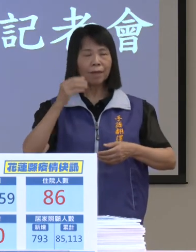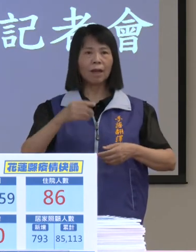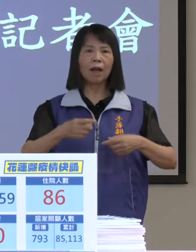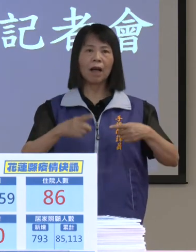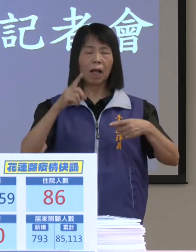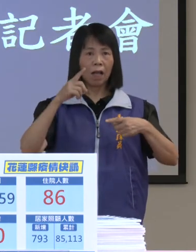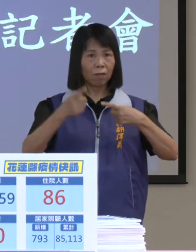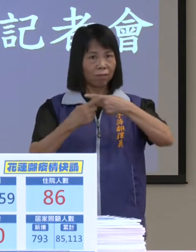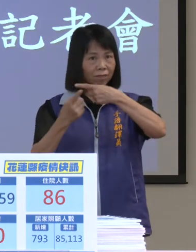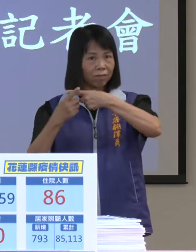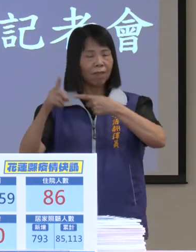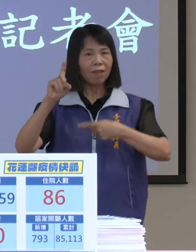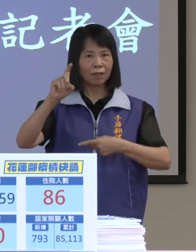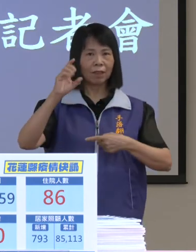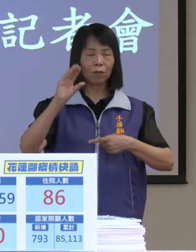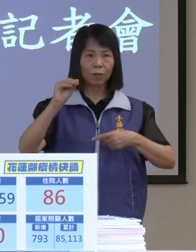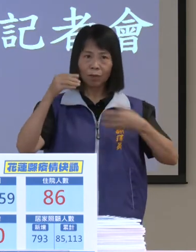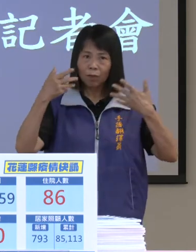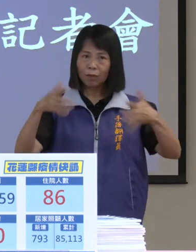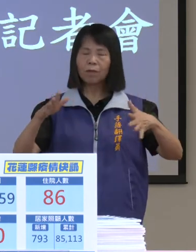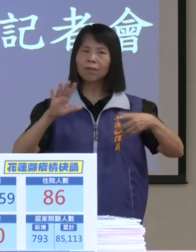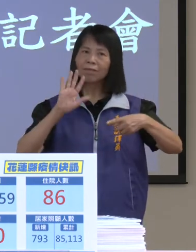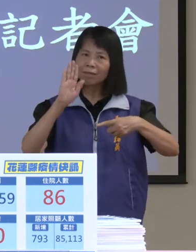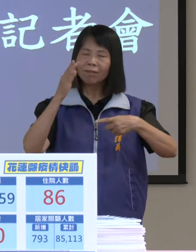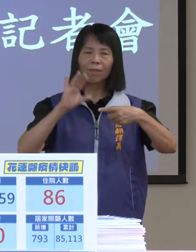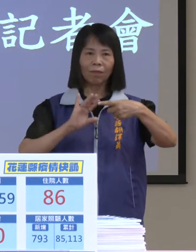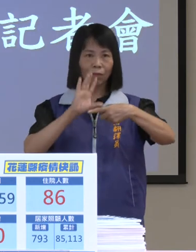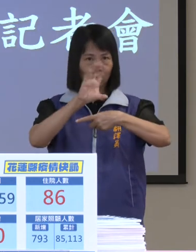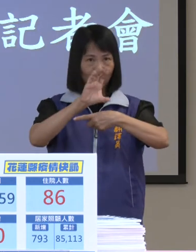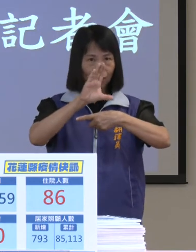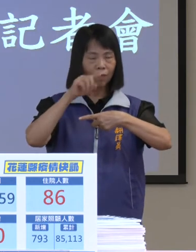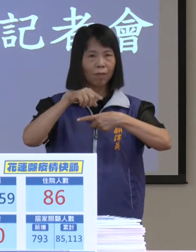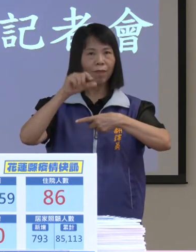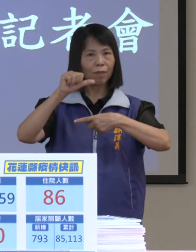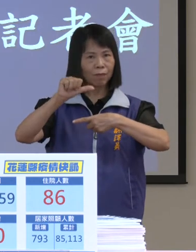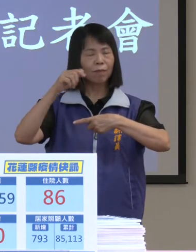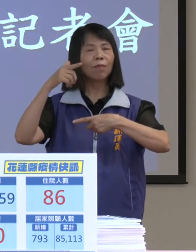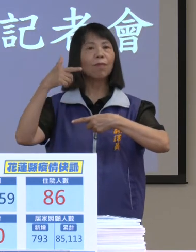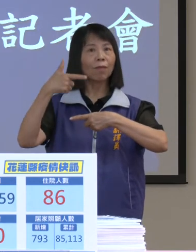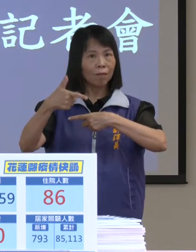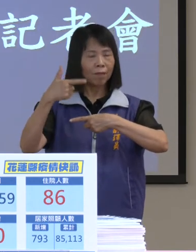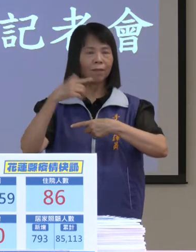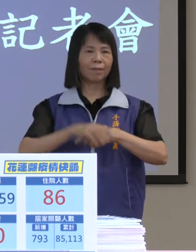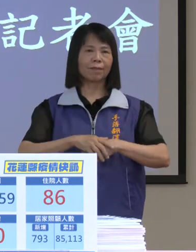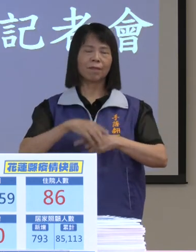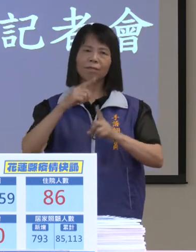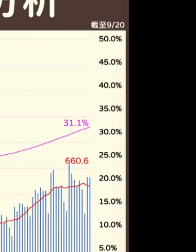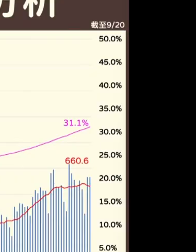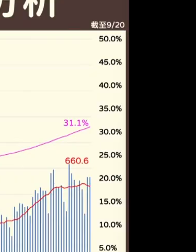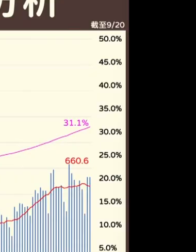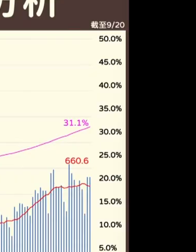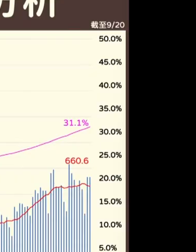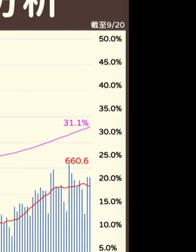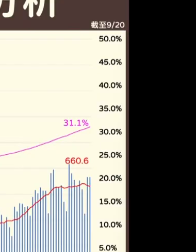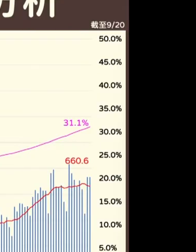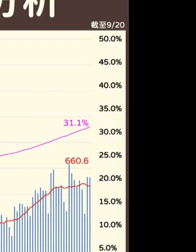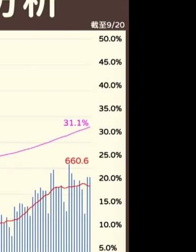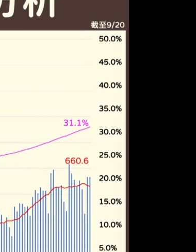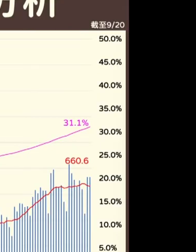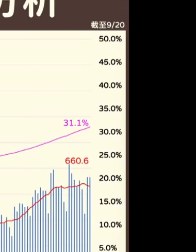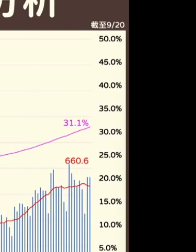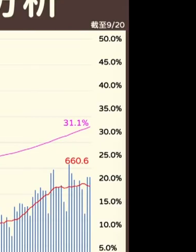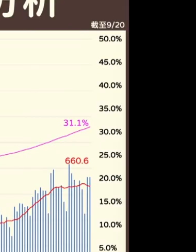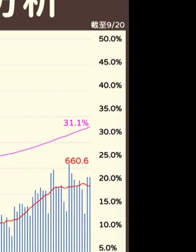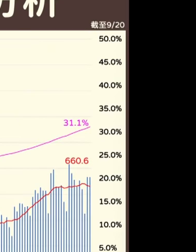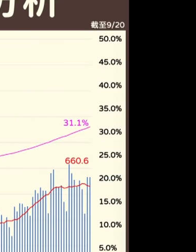诊但是呢在99.56%的人都属于没有症状或是轻症那我们的